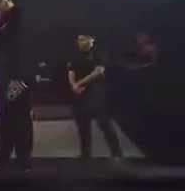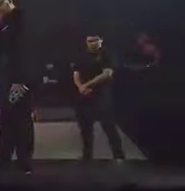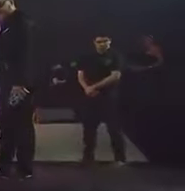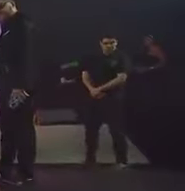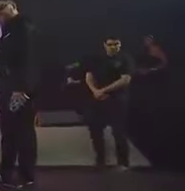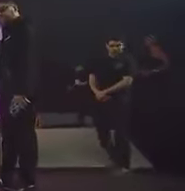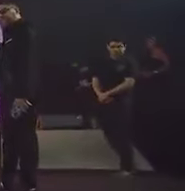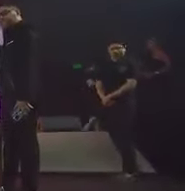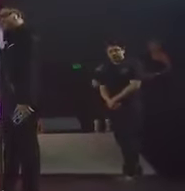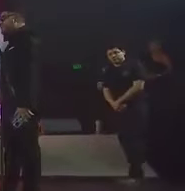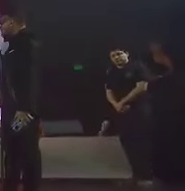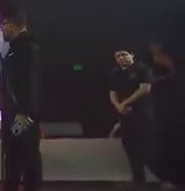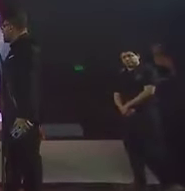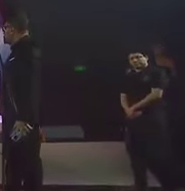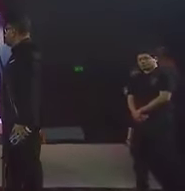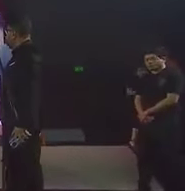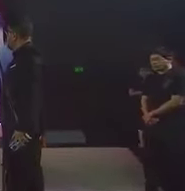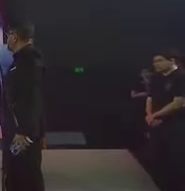de alguien muy especial